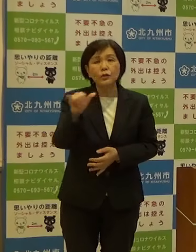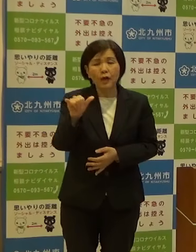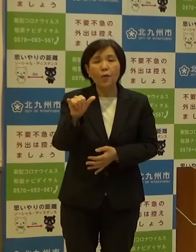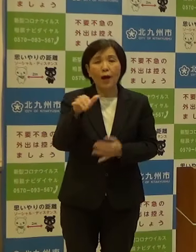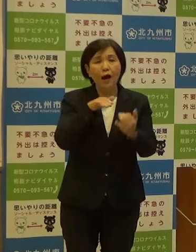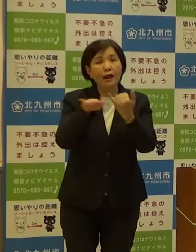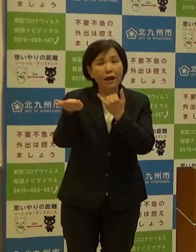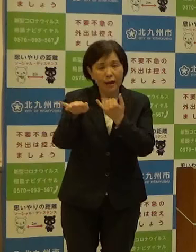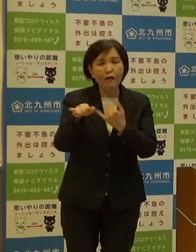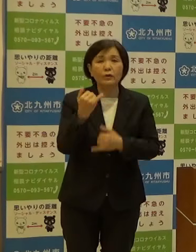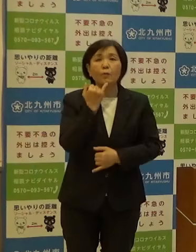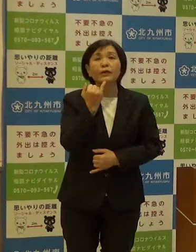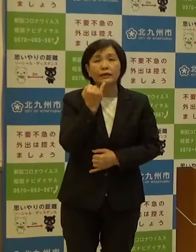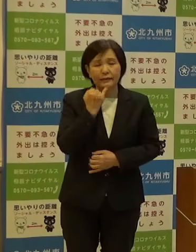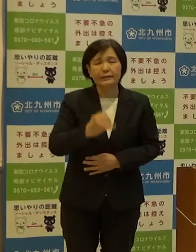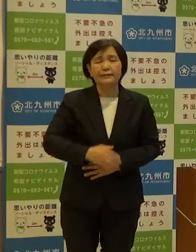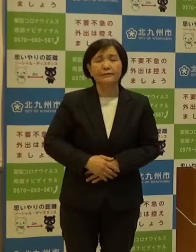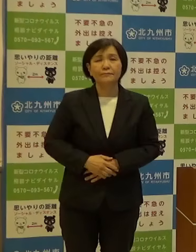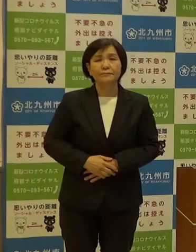さて